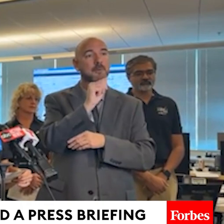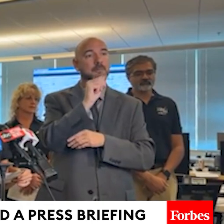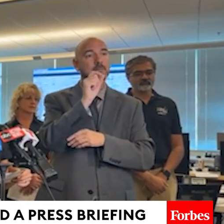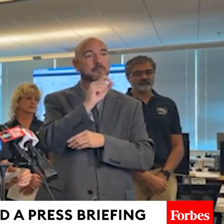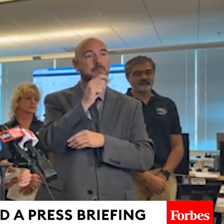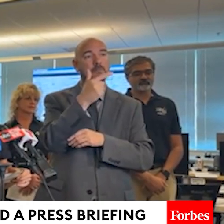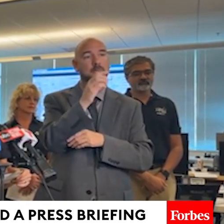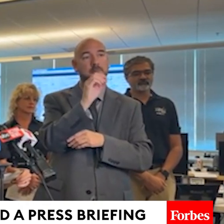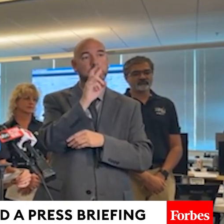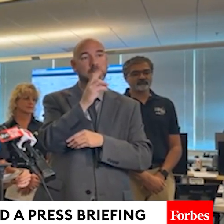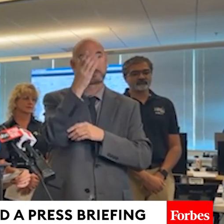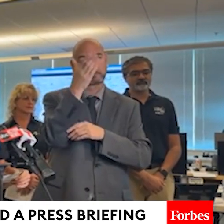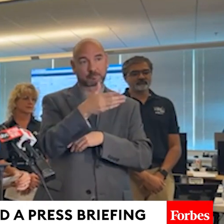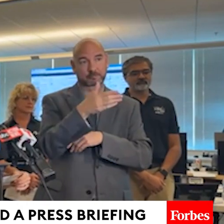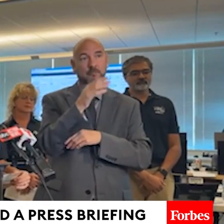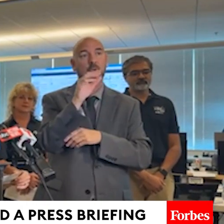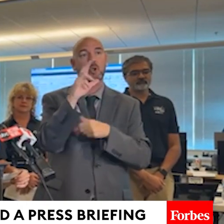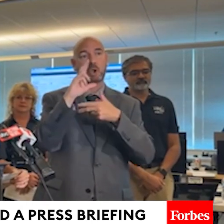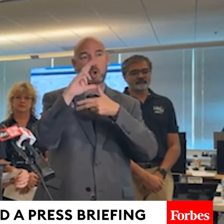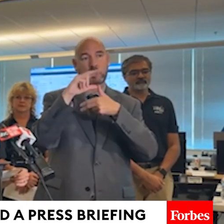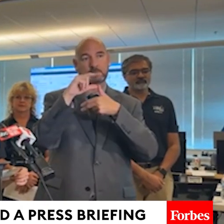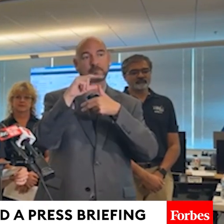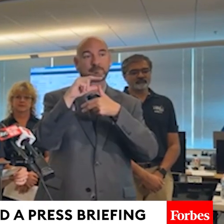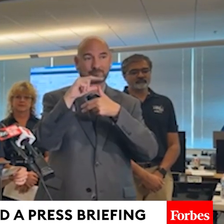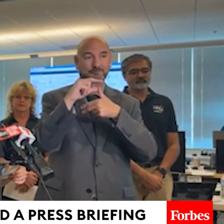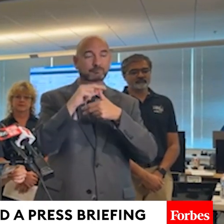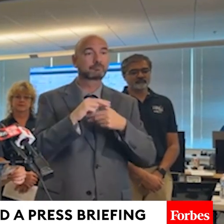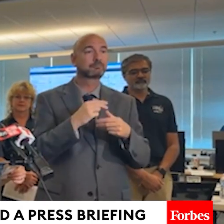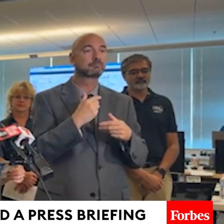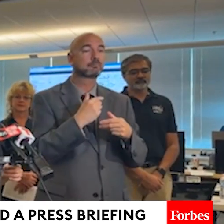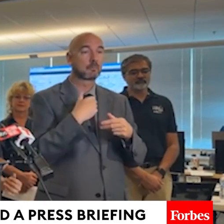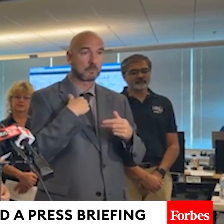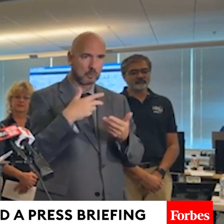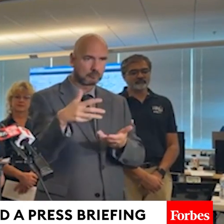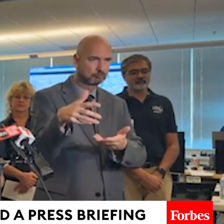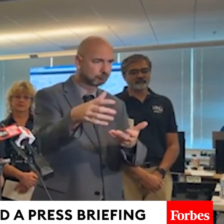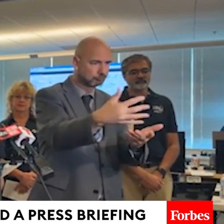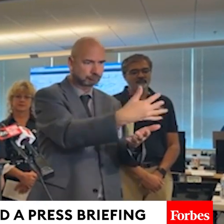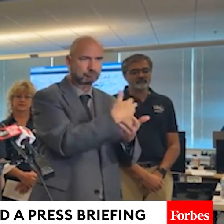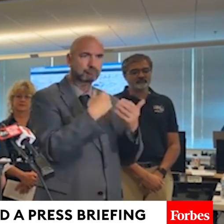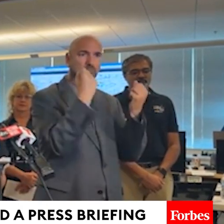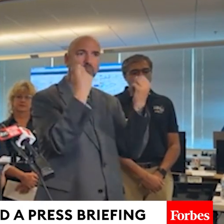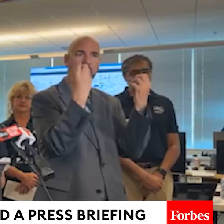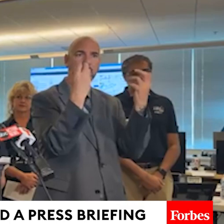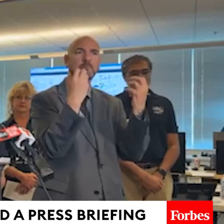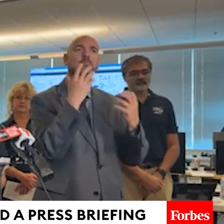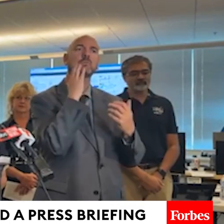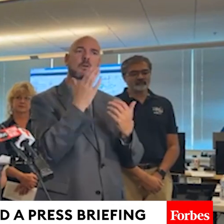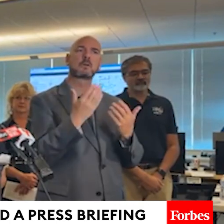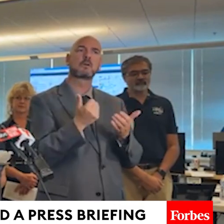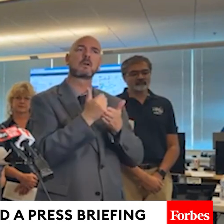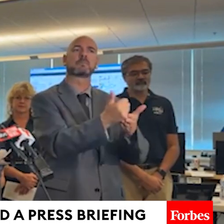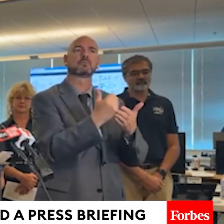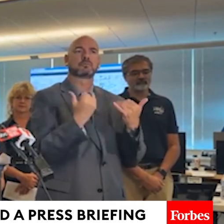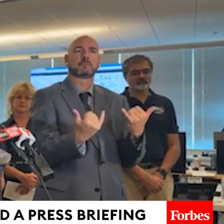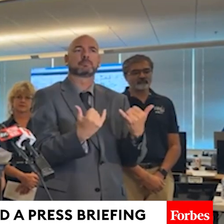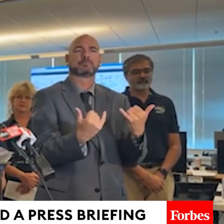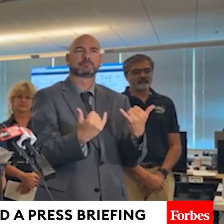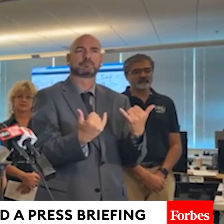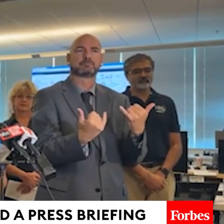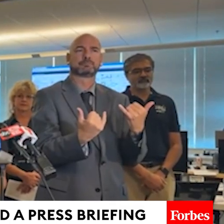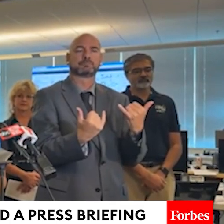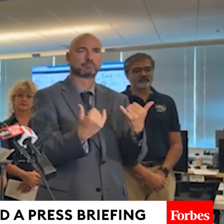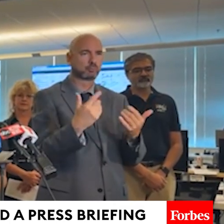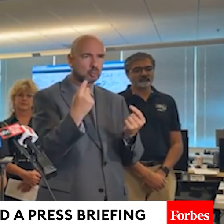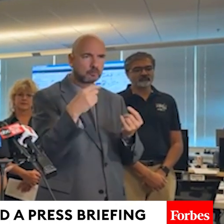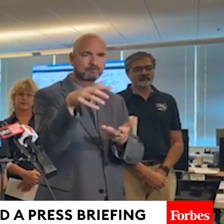tampa.gov/hurricane. La recolección de residuos de la tormenta reanudará hoy, pero la recolección